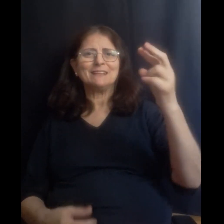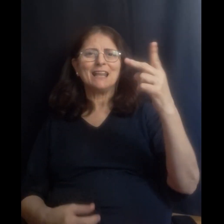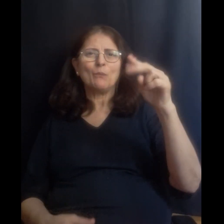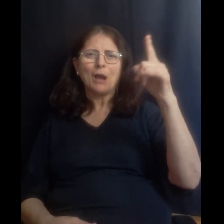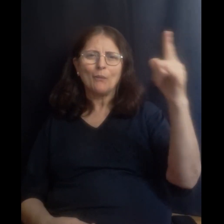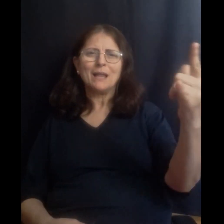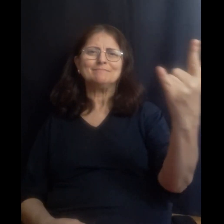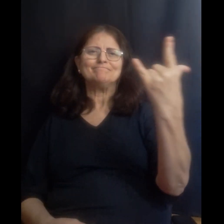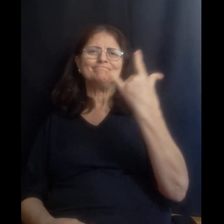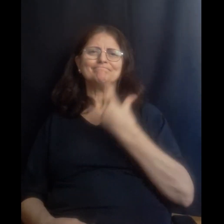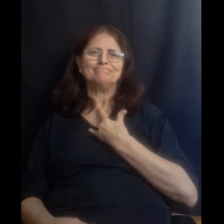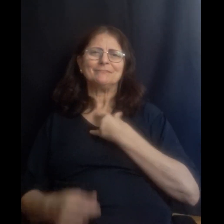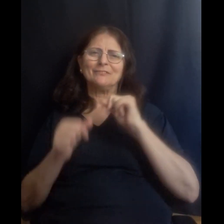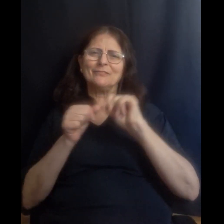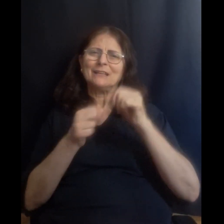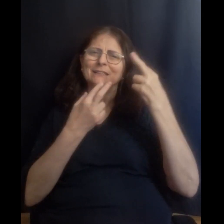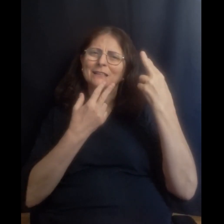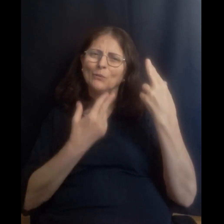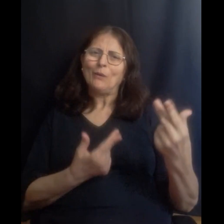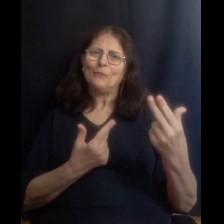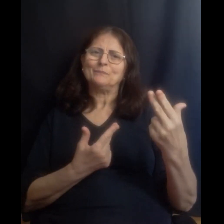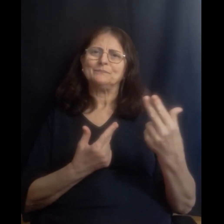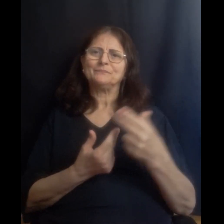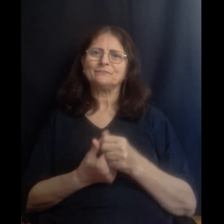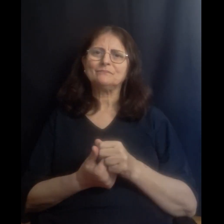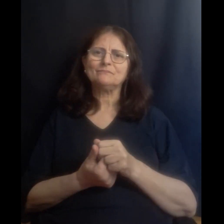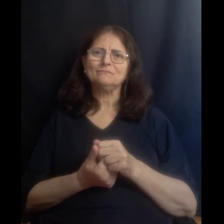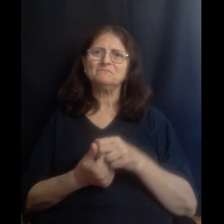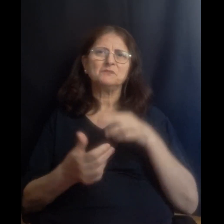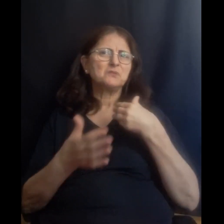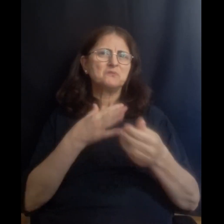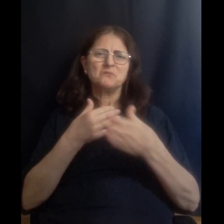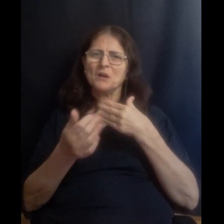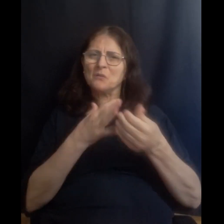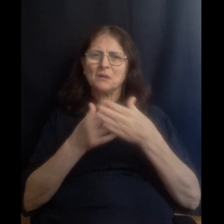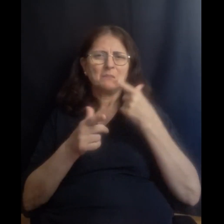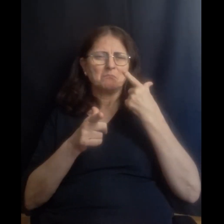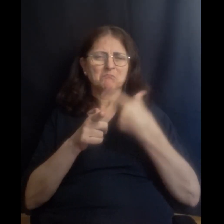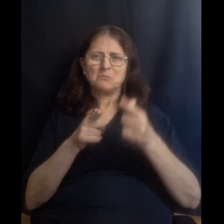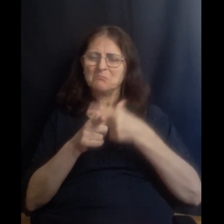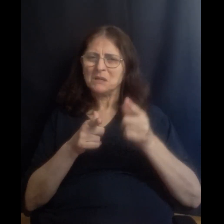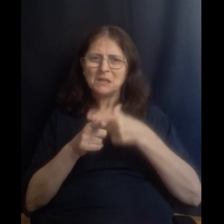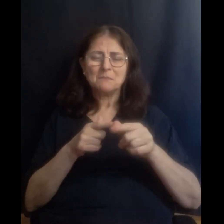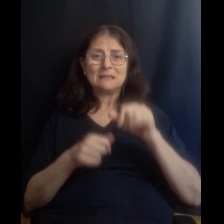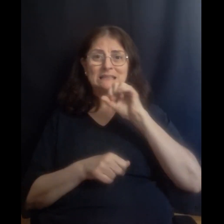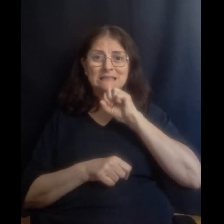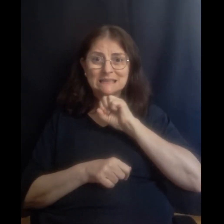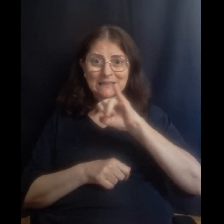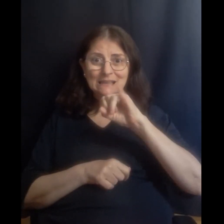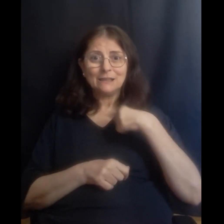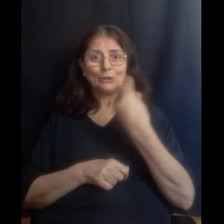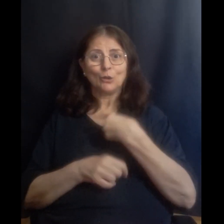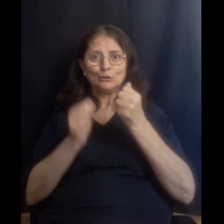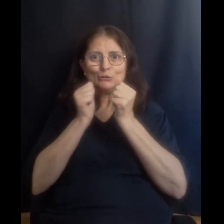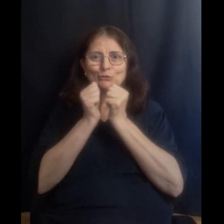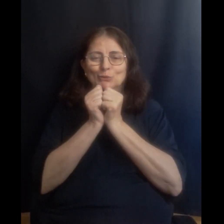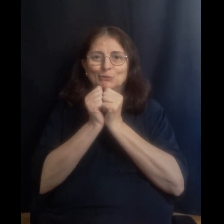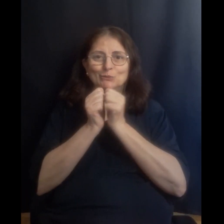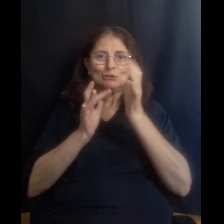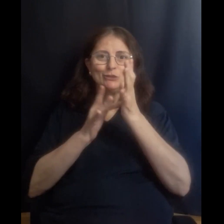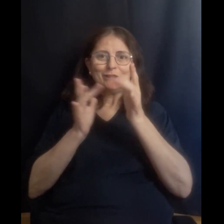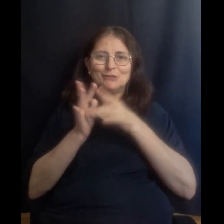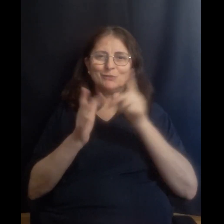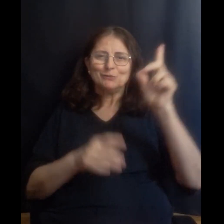que eles fizessem conosco. Seja qual for o problema, se estivermos com Cristo